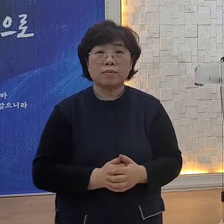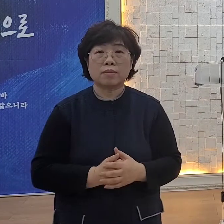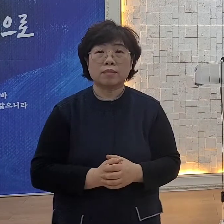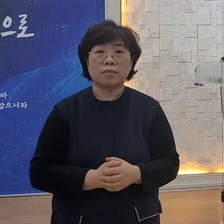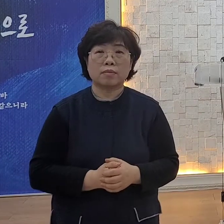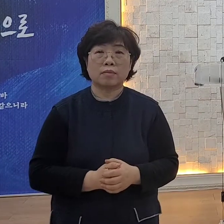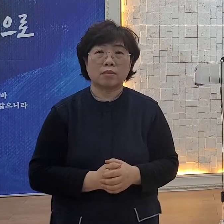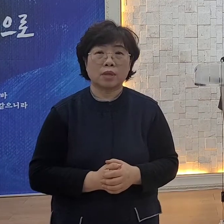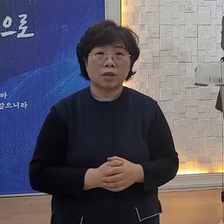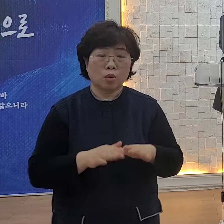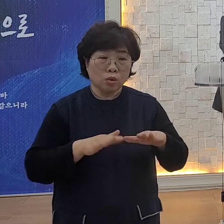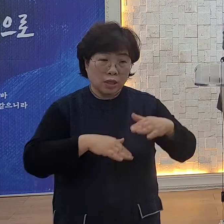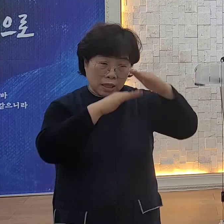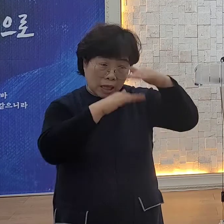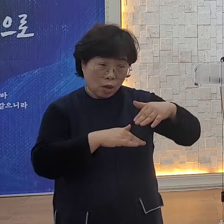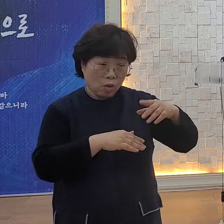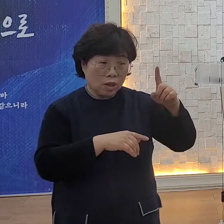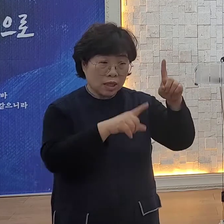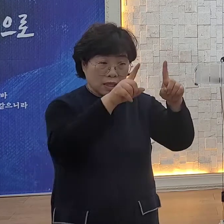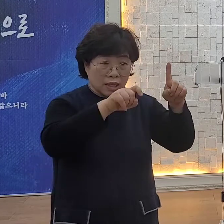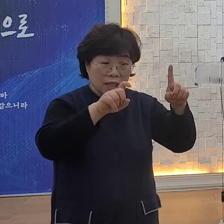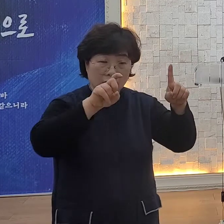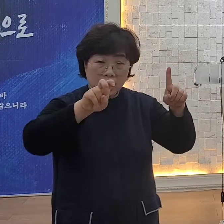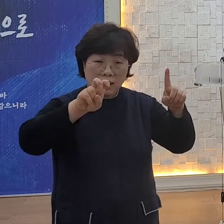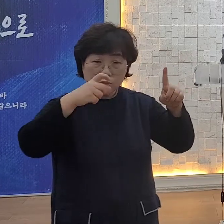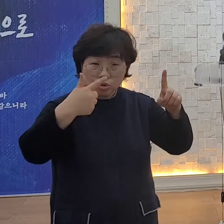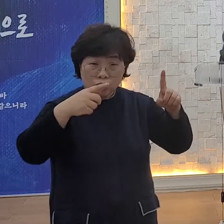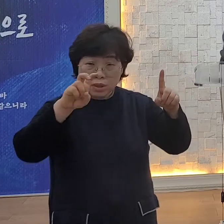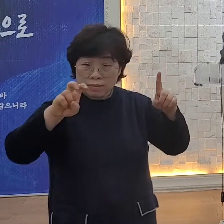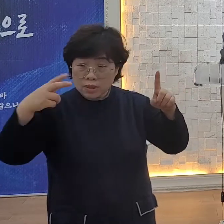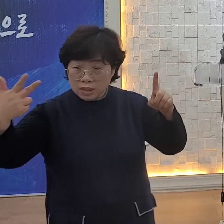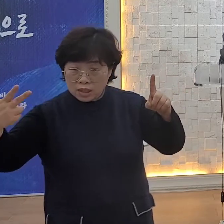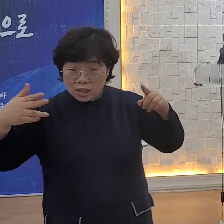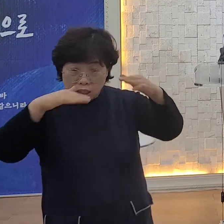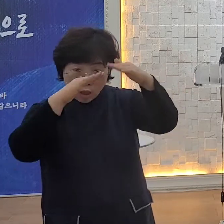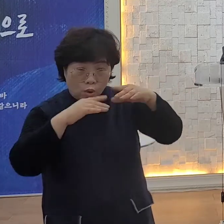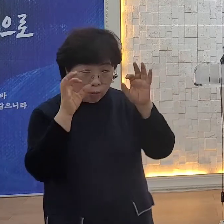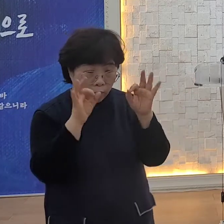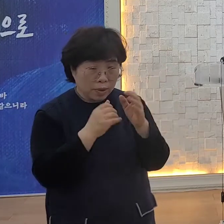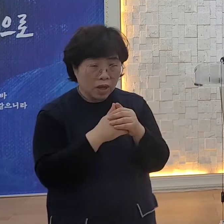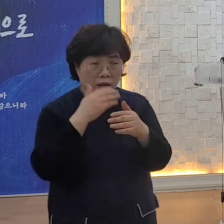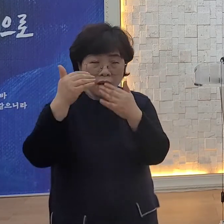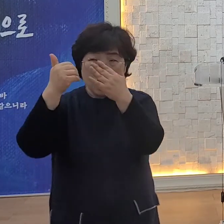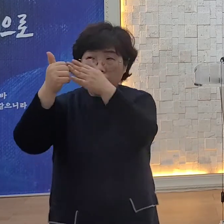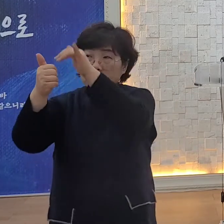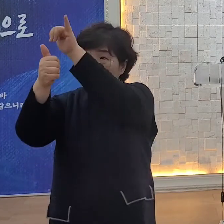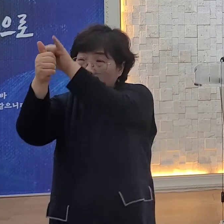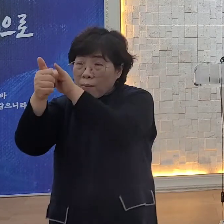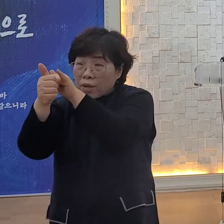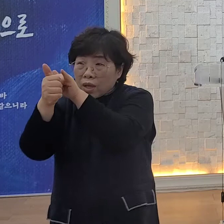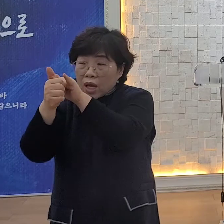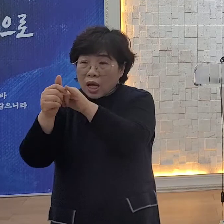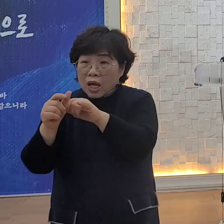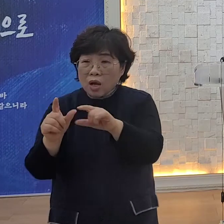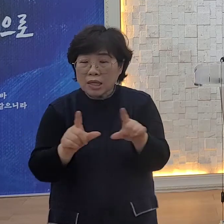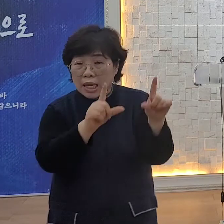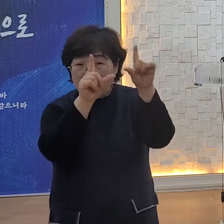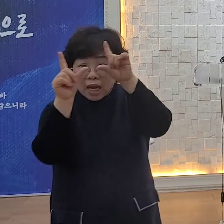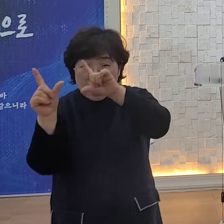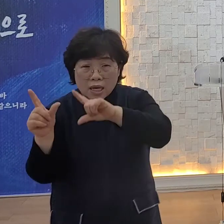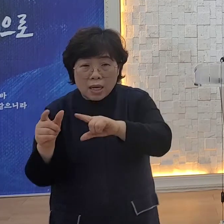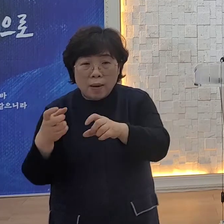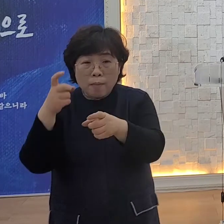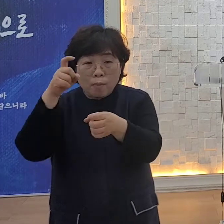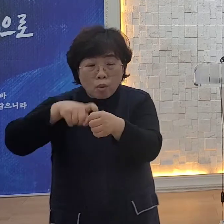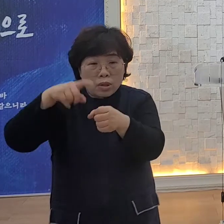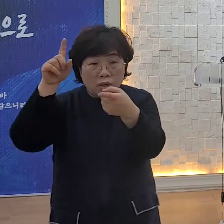흐름을 보면 아까 제가 강조했지만 우리 인생은 하나님을 섬기고 하나님과 교제하는 것이